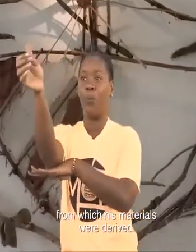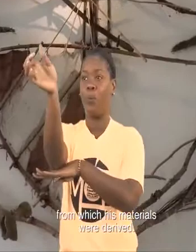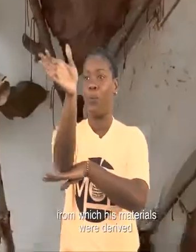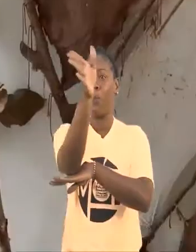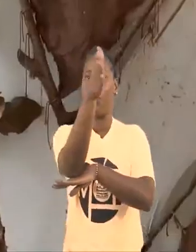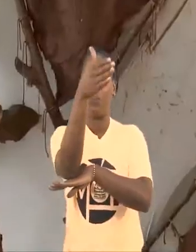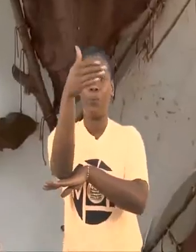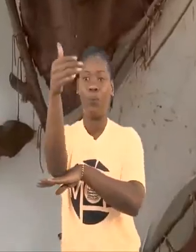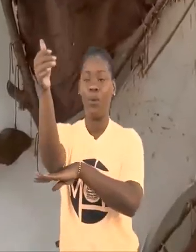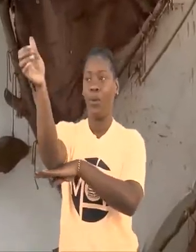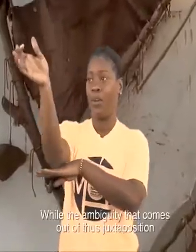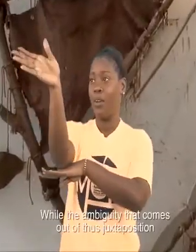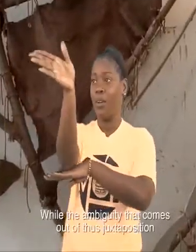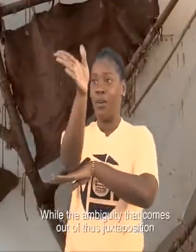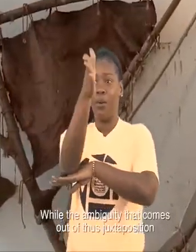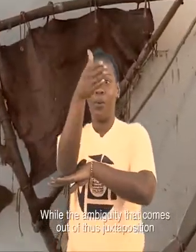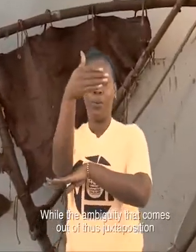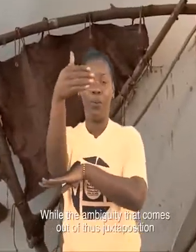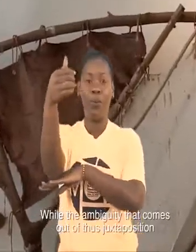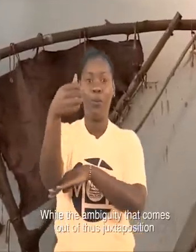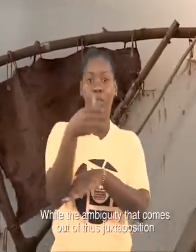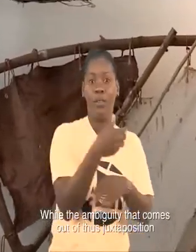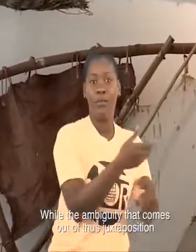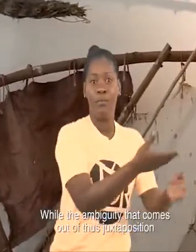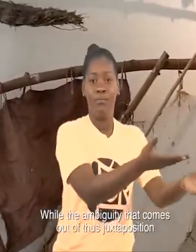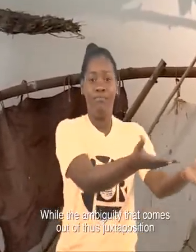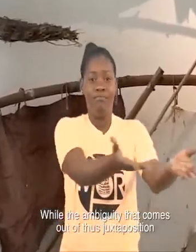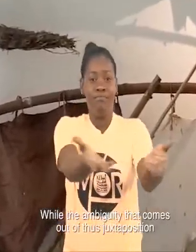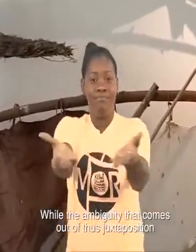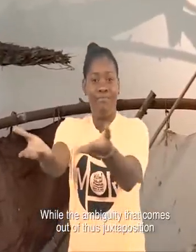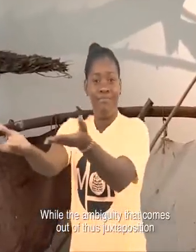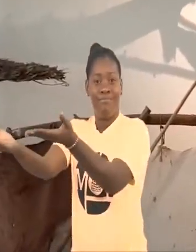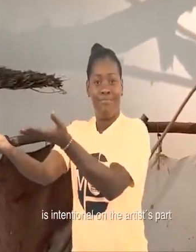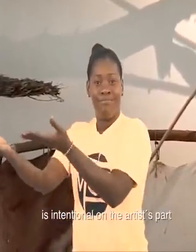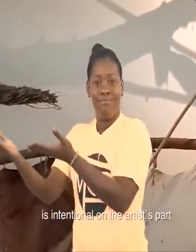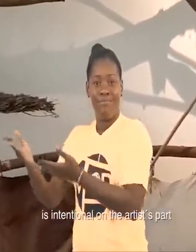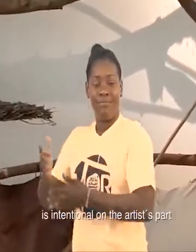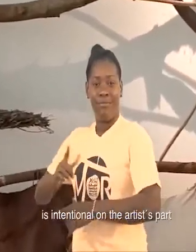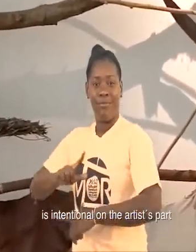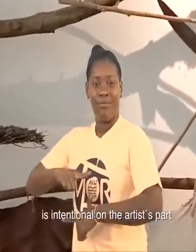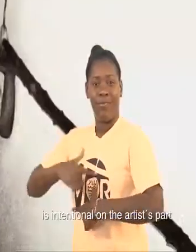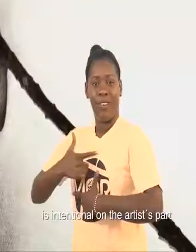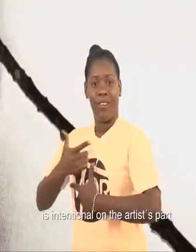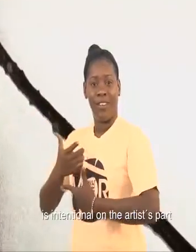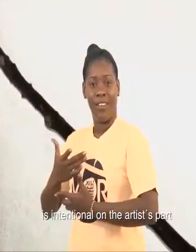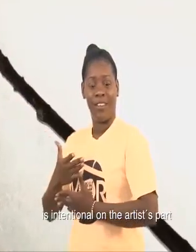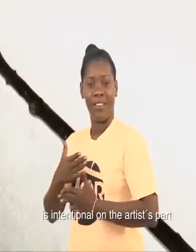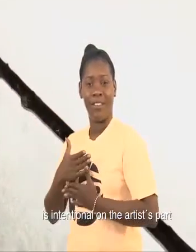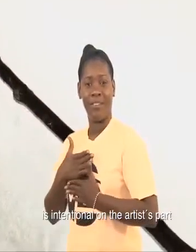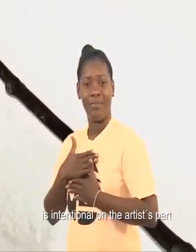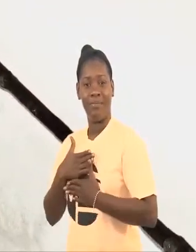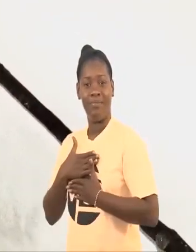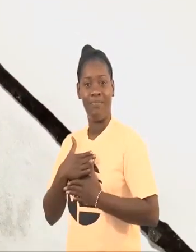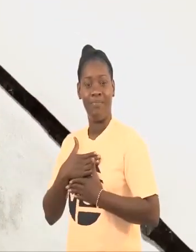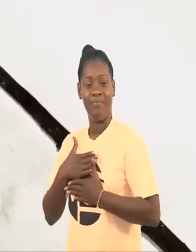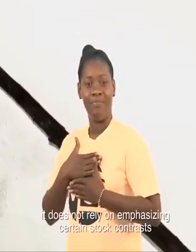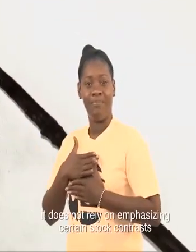materiales. La ambigüedad que brota de esa yuxtaposición es intencionada por parte del artista. Pero